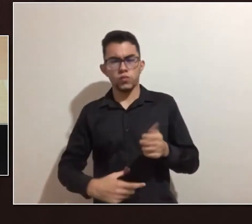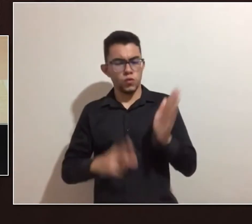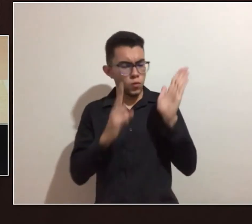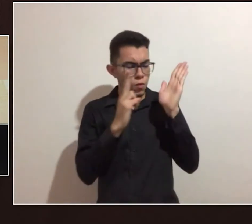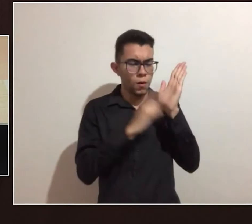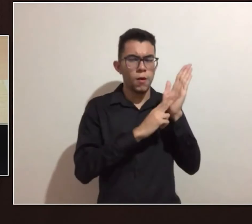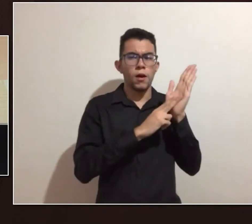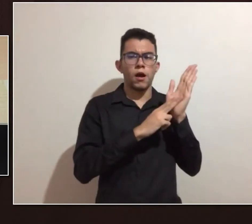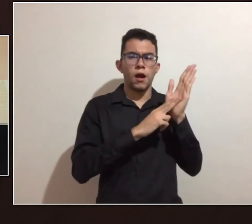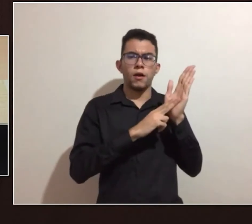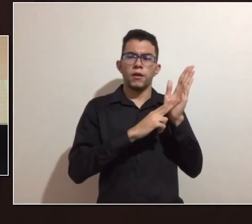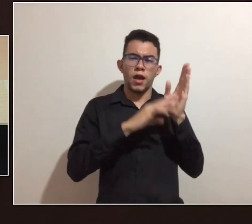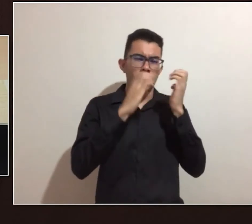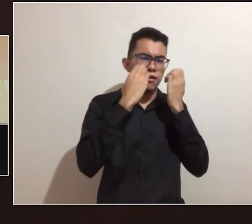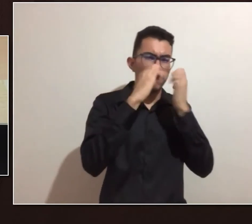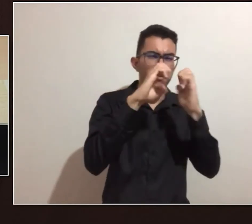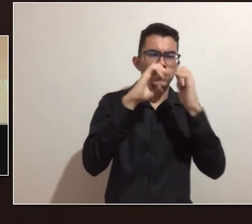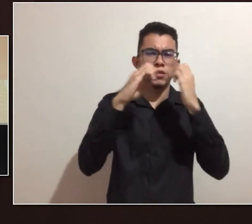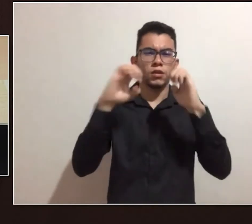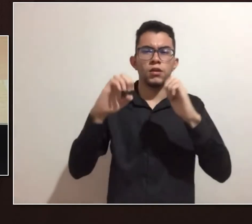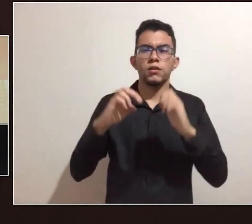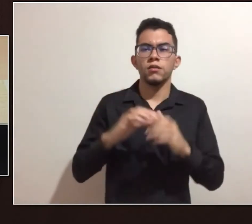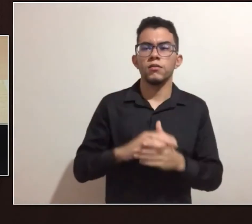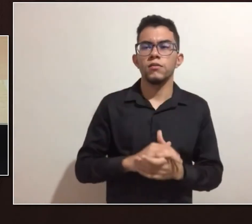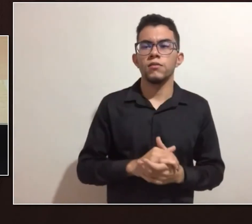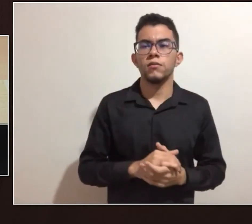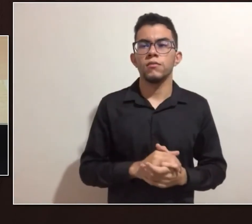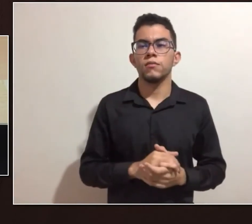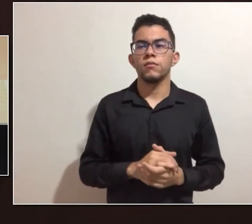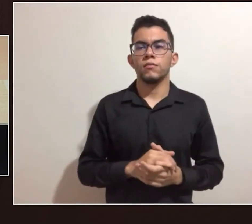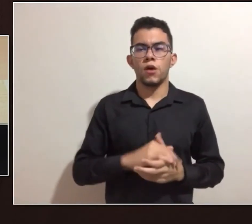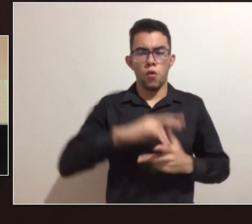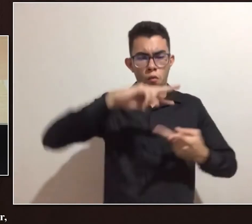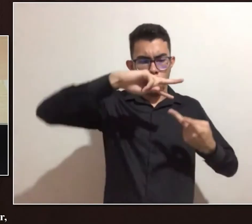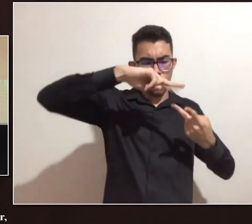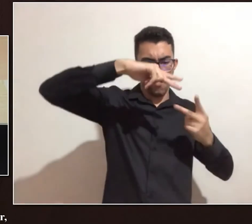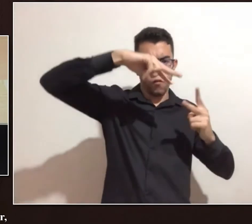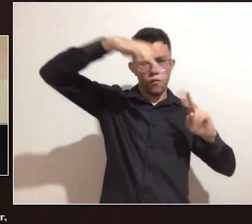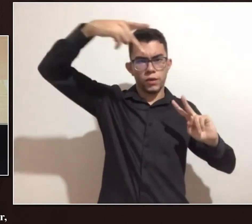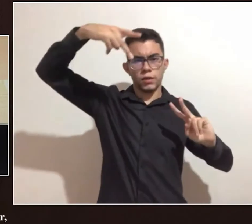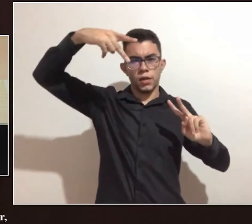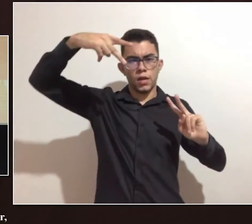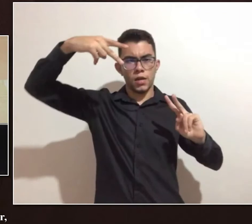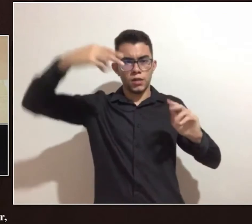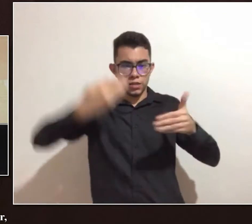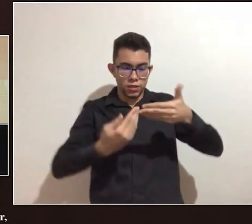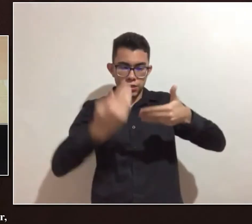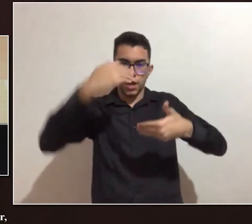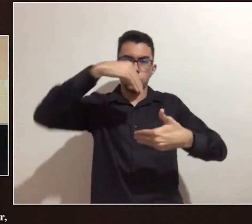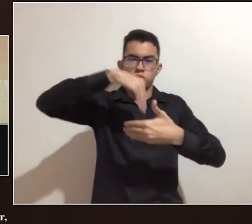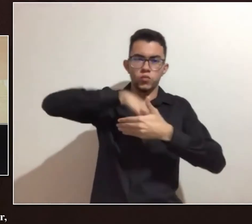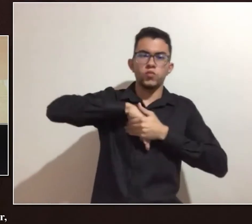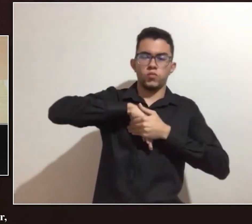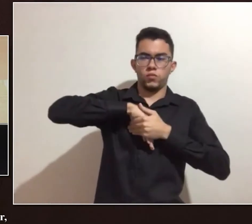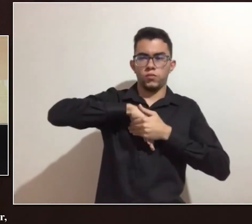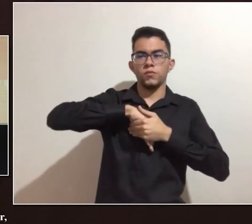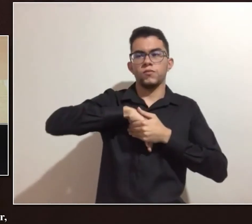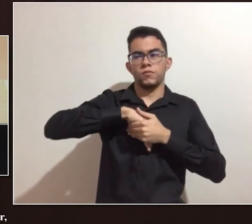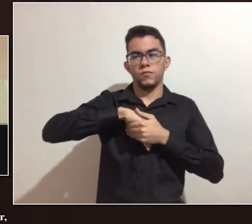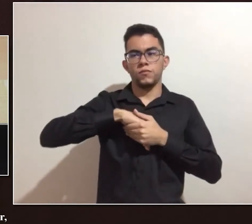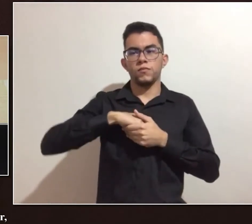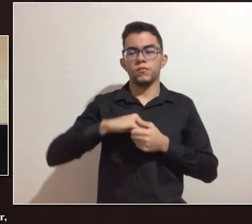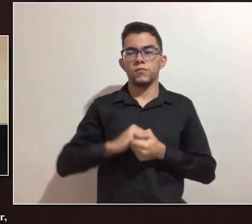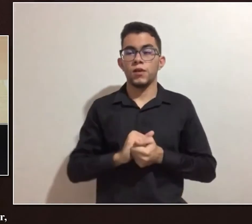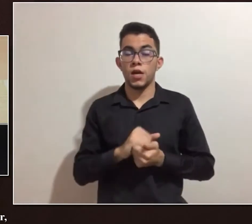Versículo 16, 1 Coríntios 9. Se anuncio o Evangelho, não tenho de que